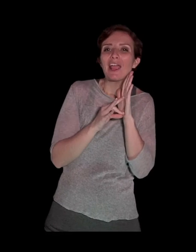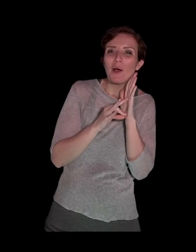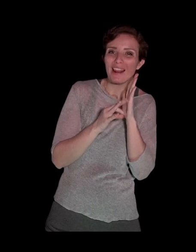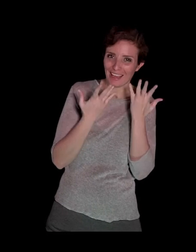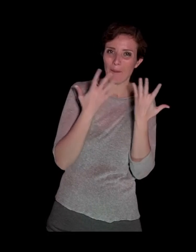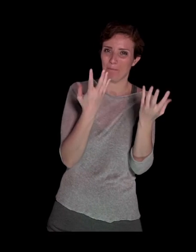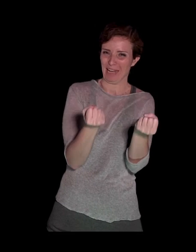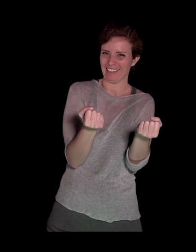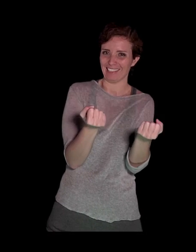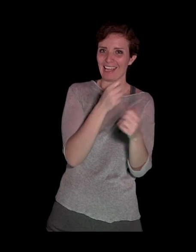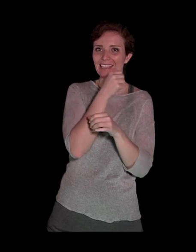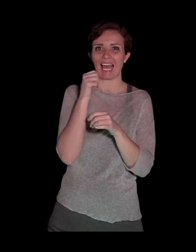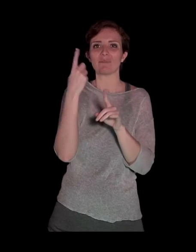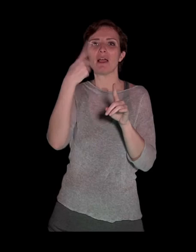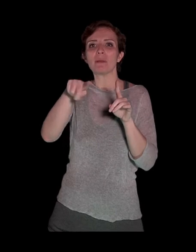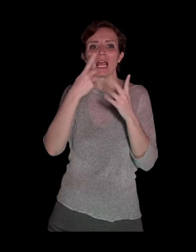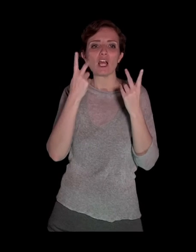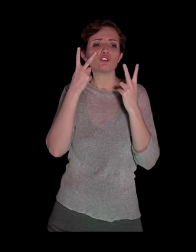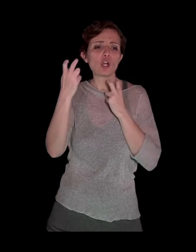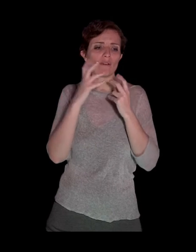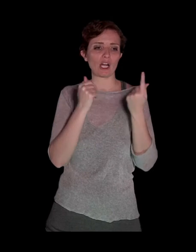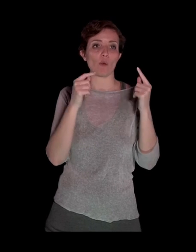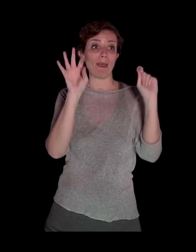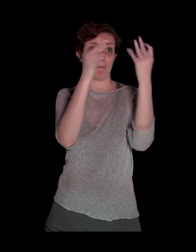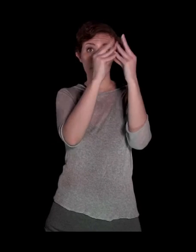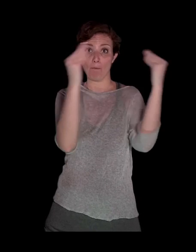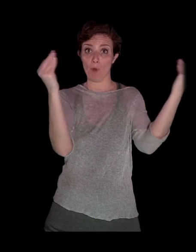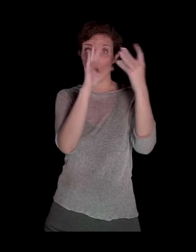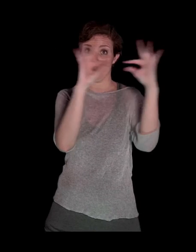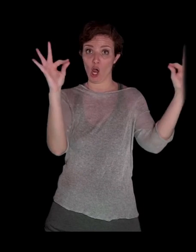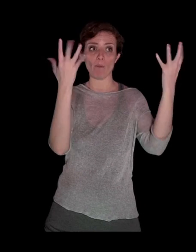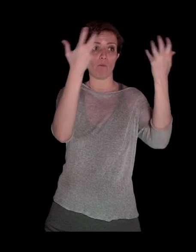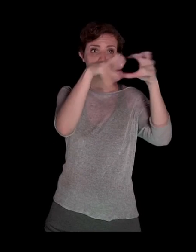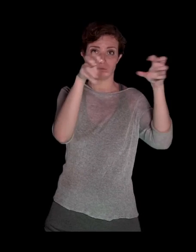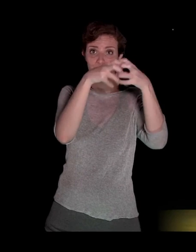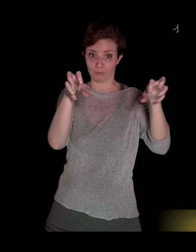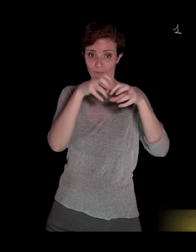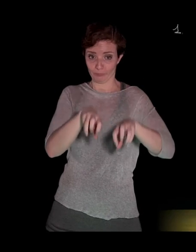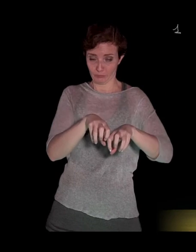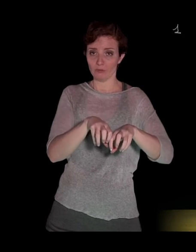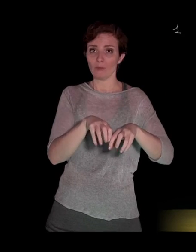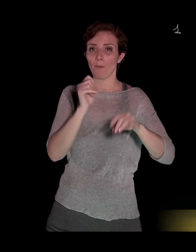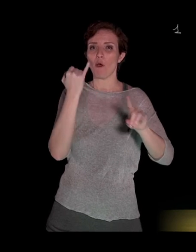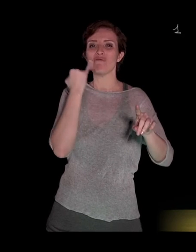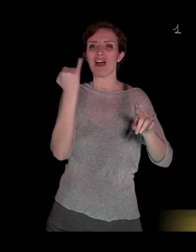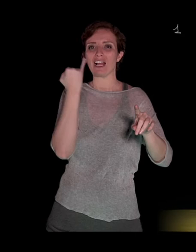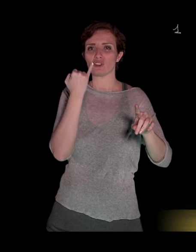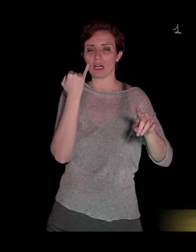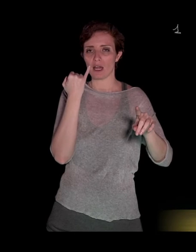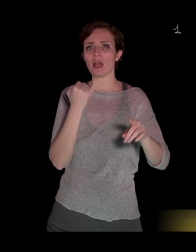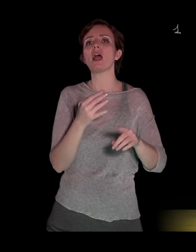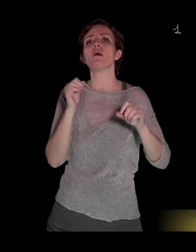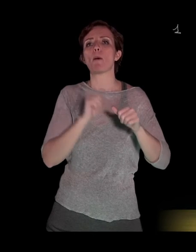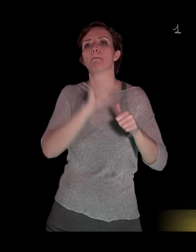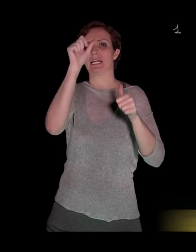verificare per trovare in maniera più rapida possibile Un la applicare la scomposizione di un polinomio consistono in primis